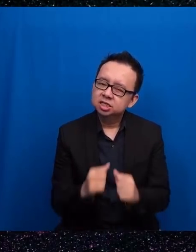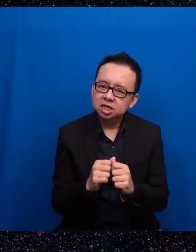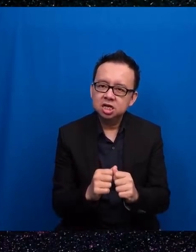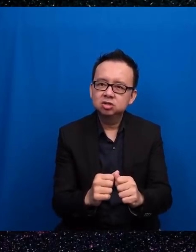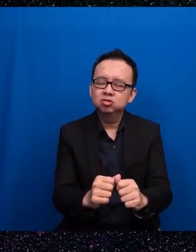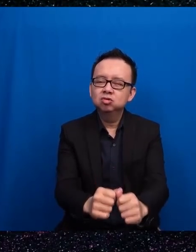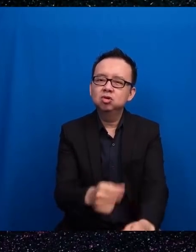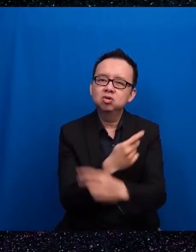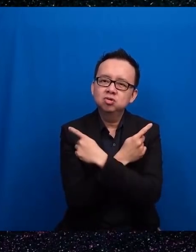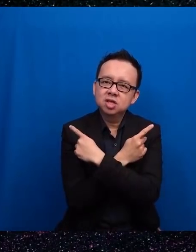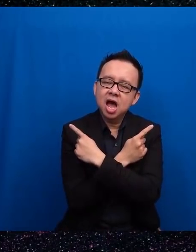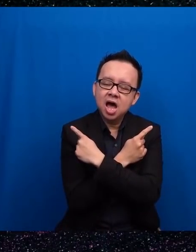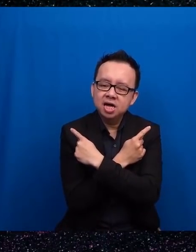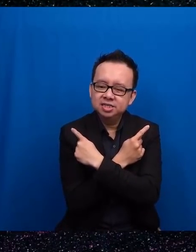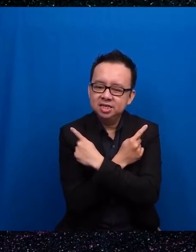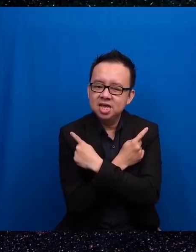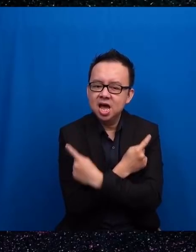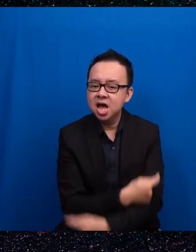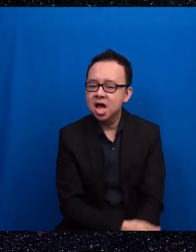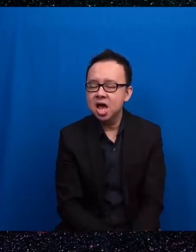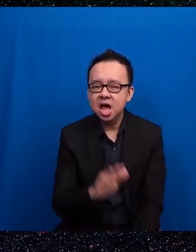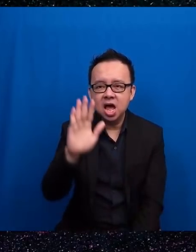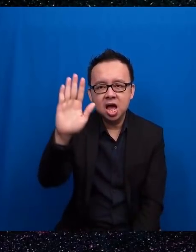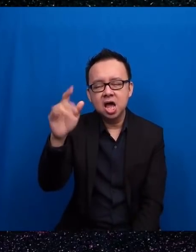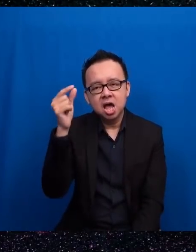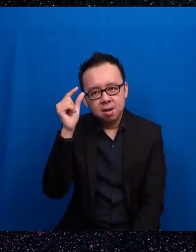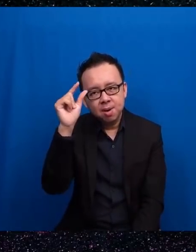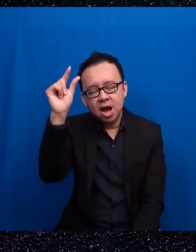sediakan seturut kasih-Nya